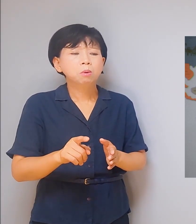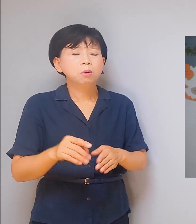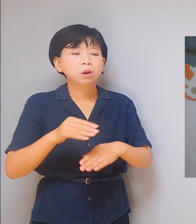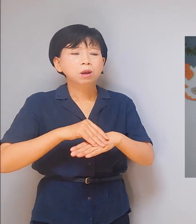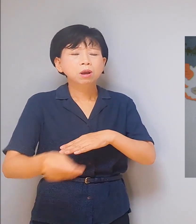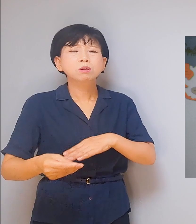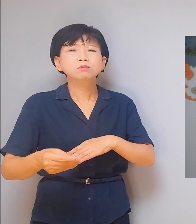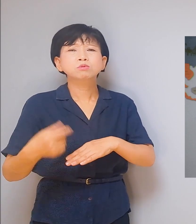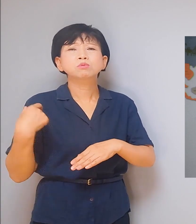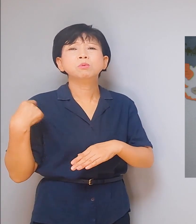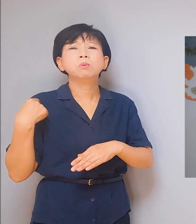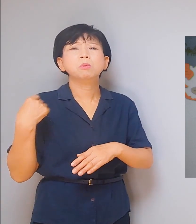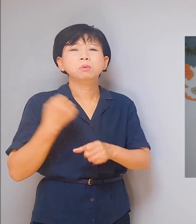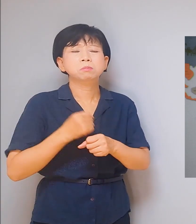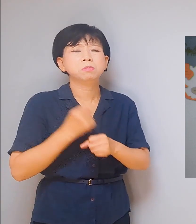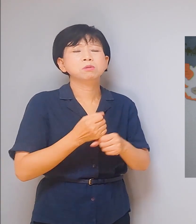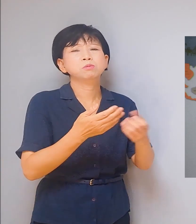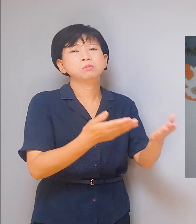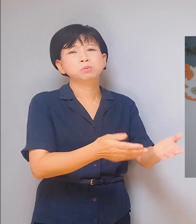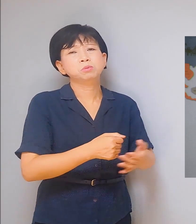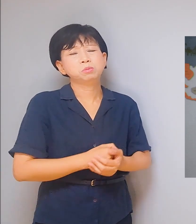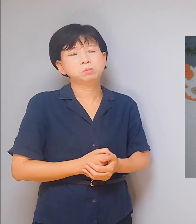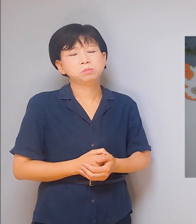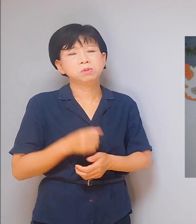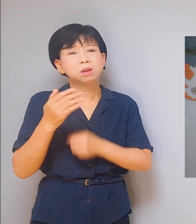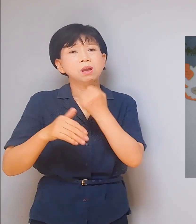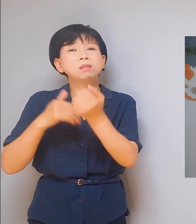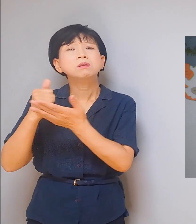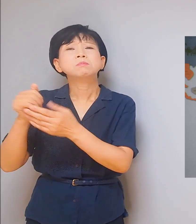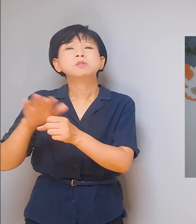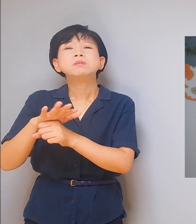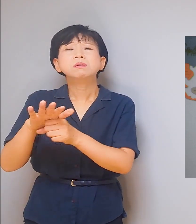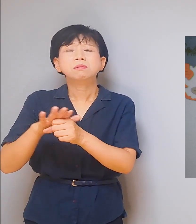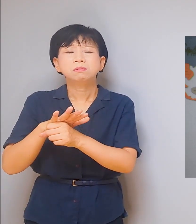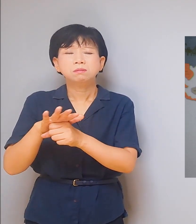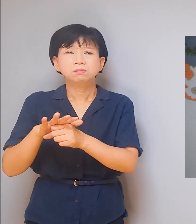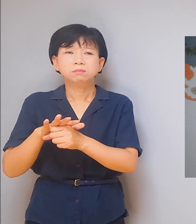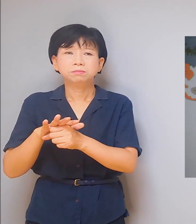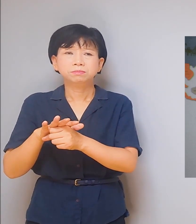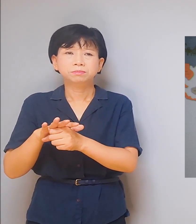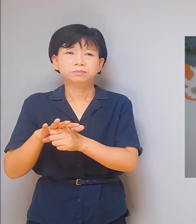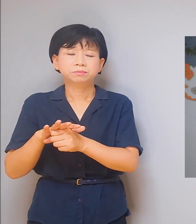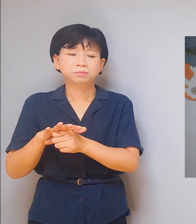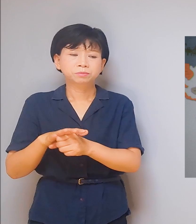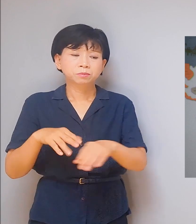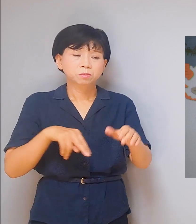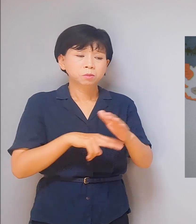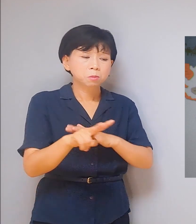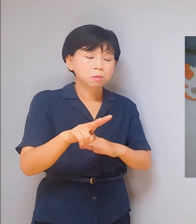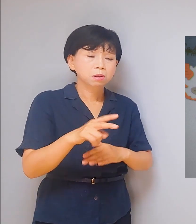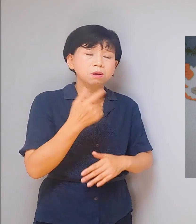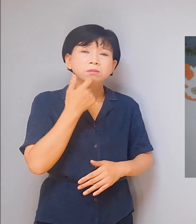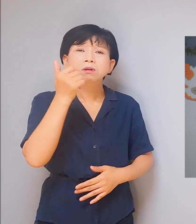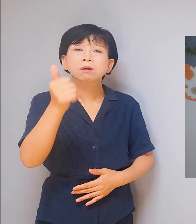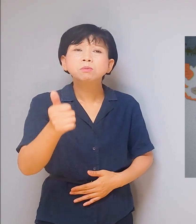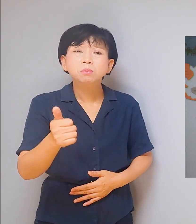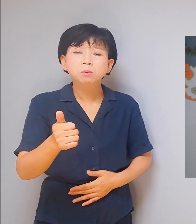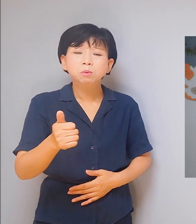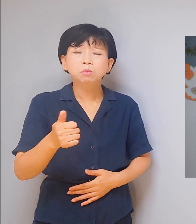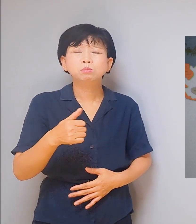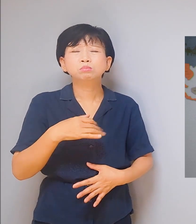가죽옷을 또 지어 입혀 주셨죠. 이 하나님의 사랑이죠. 도망가는 야곱은요,